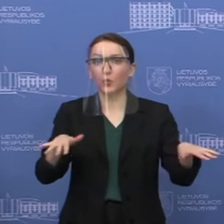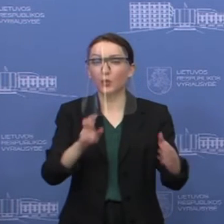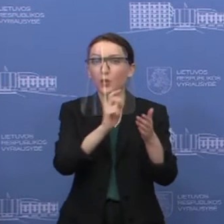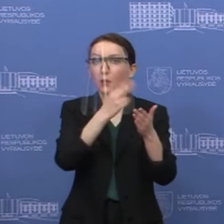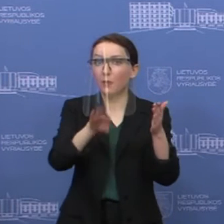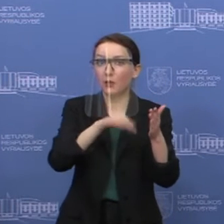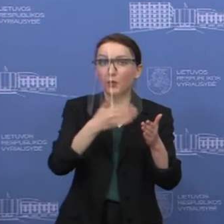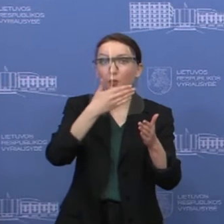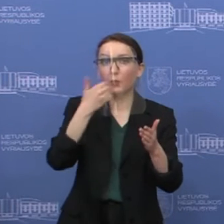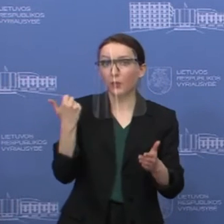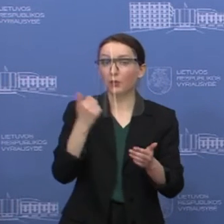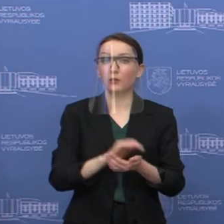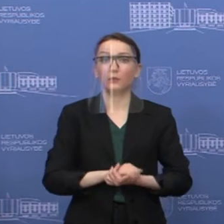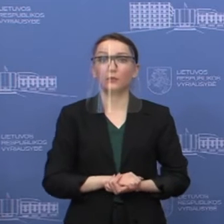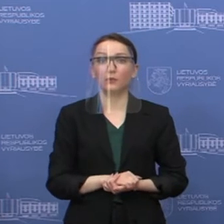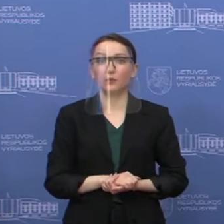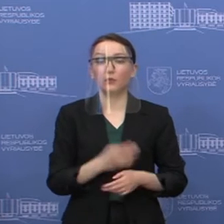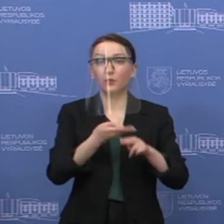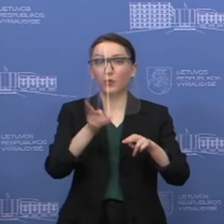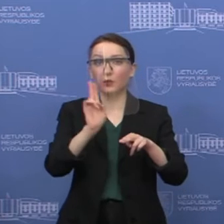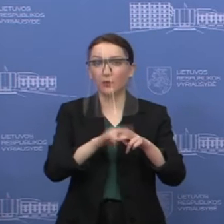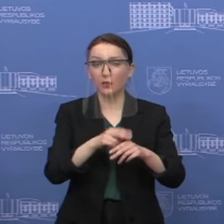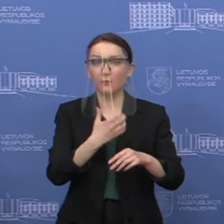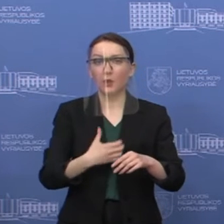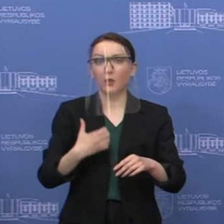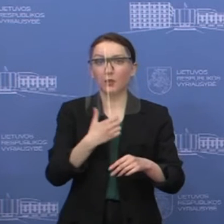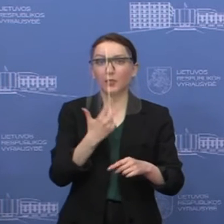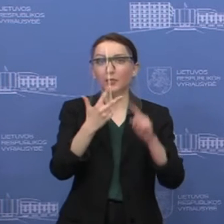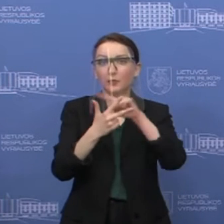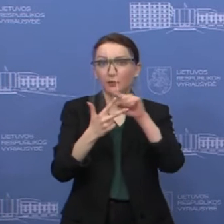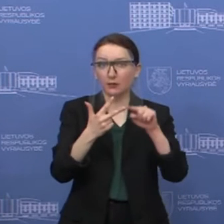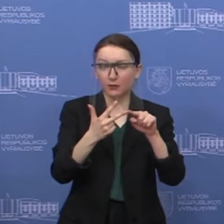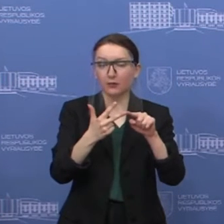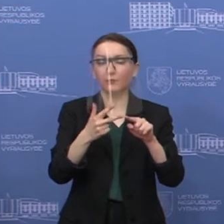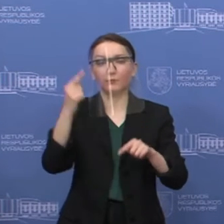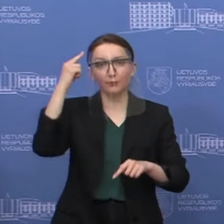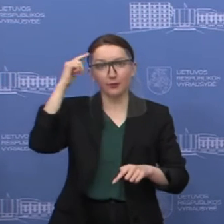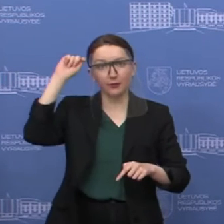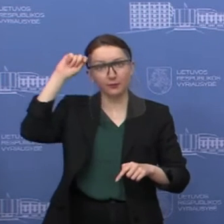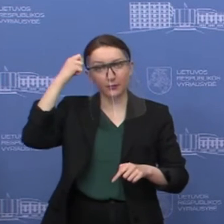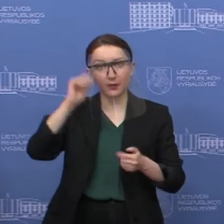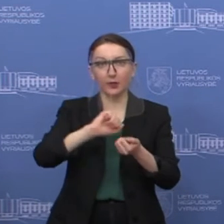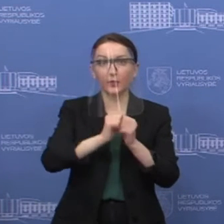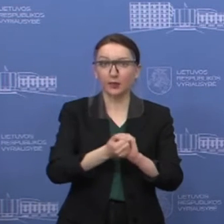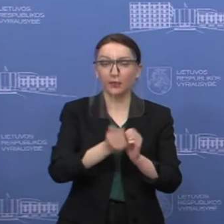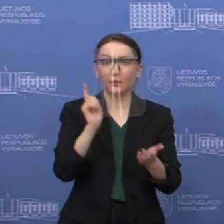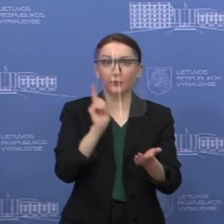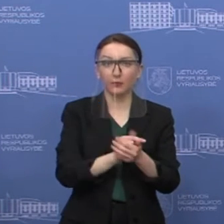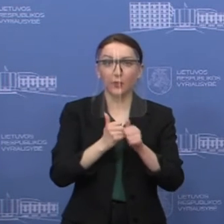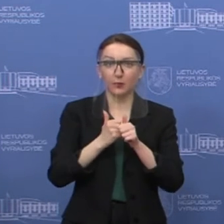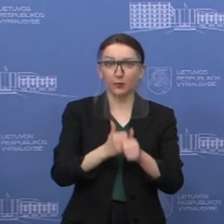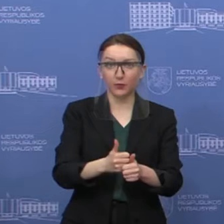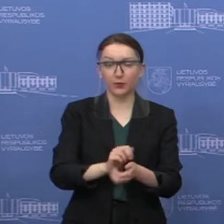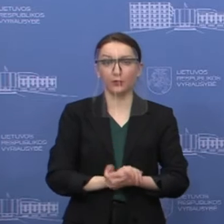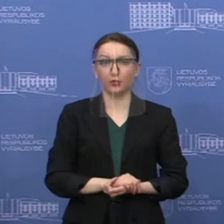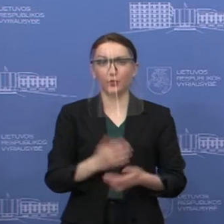situacijos nieks neatšaukė. Dėl to pagrindinės trys dalykus mes turime prisiminti, to laikytis,